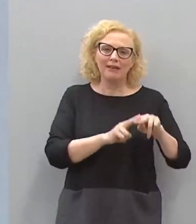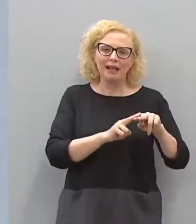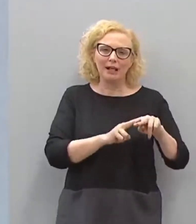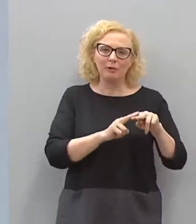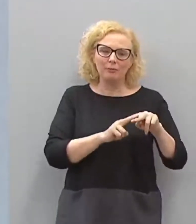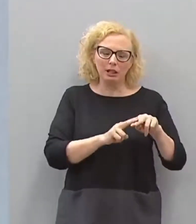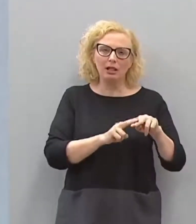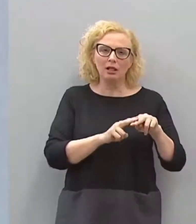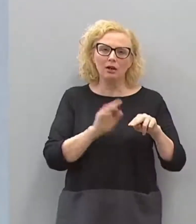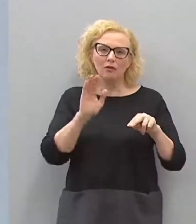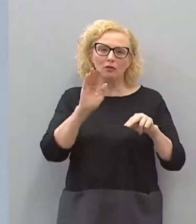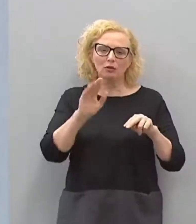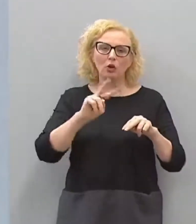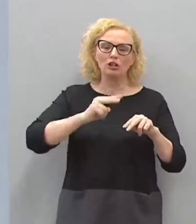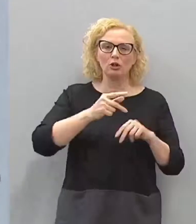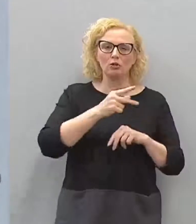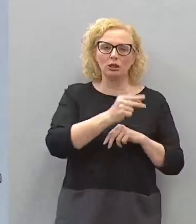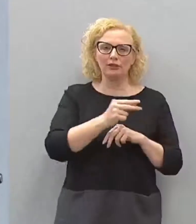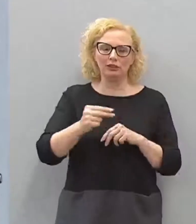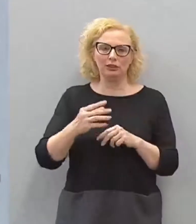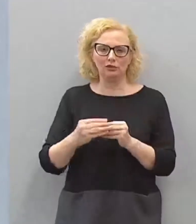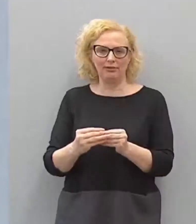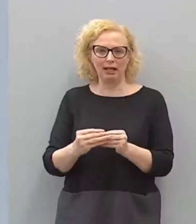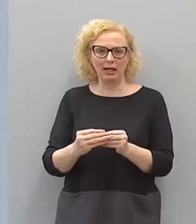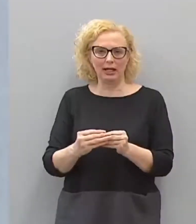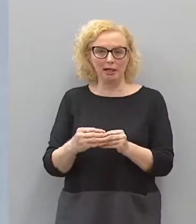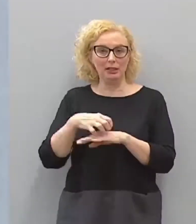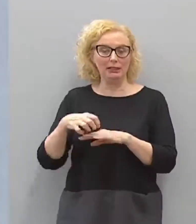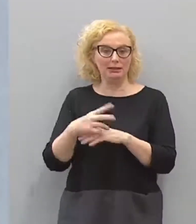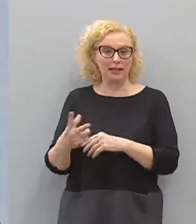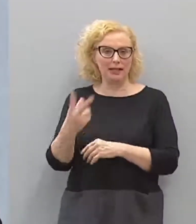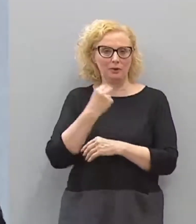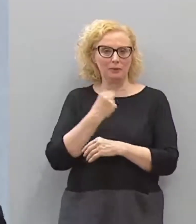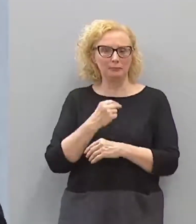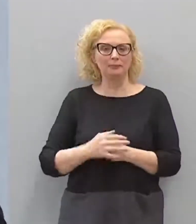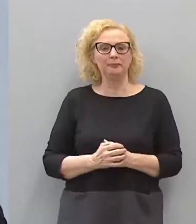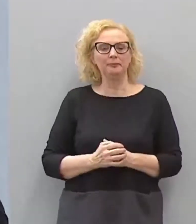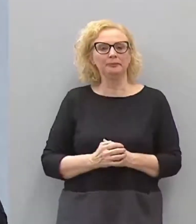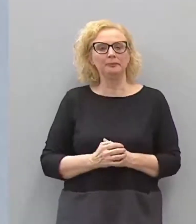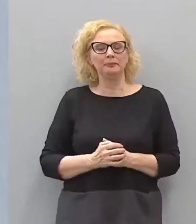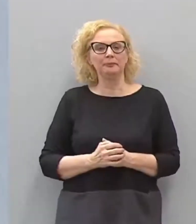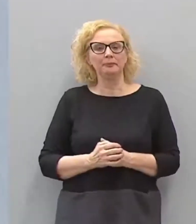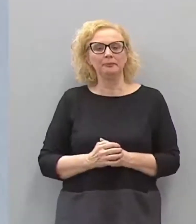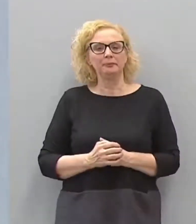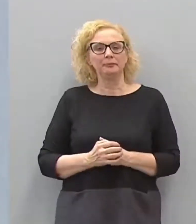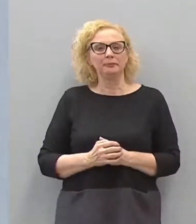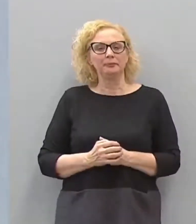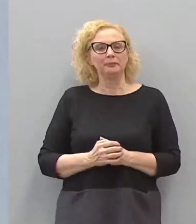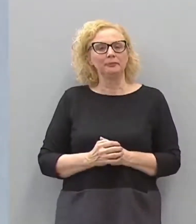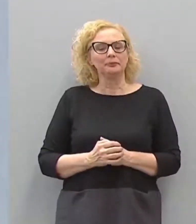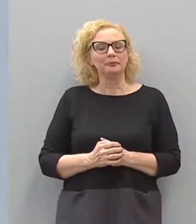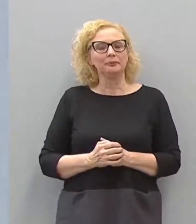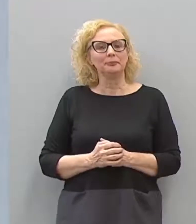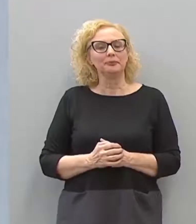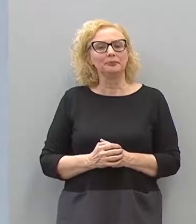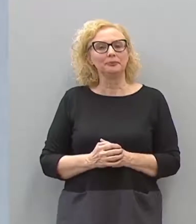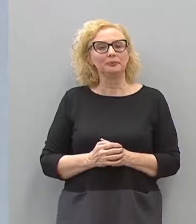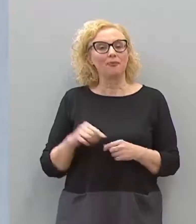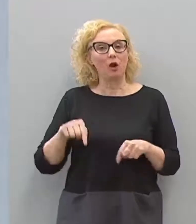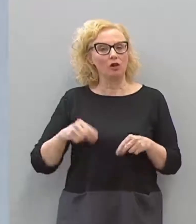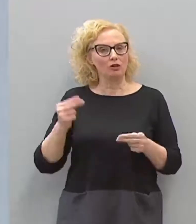fare la seconda vaccinazione questa l'indicazione che arriva dal ministero per quanto riguarda invece i dati di di